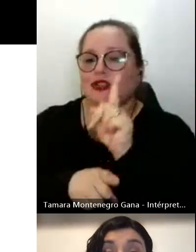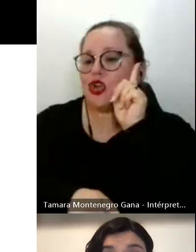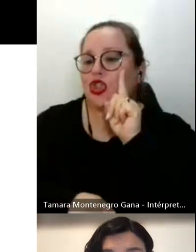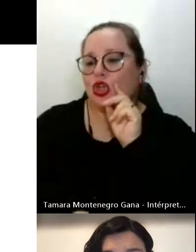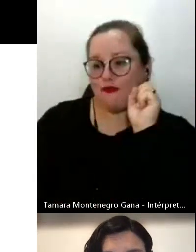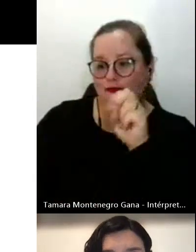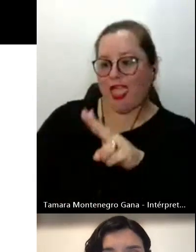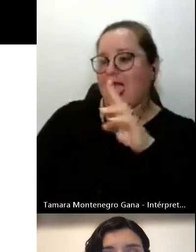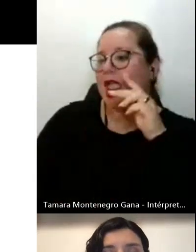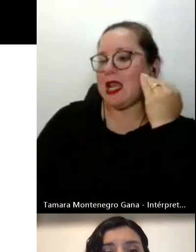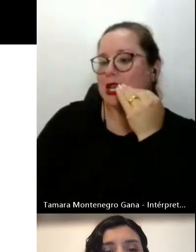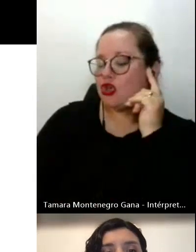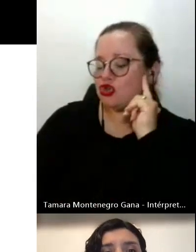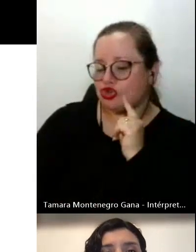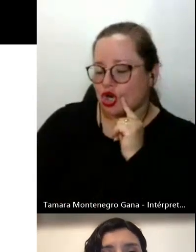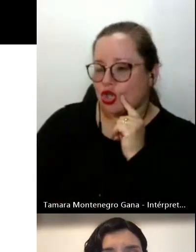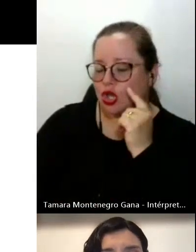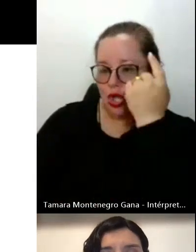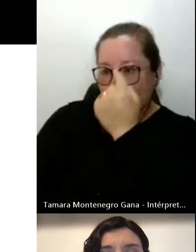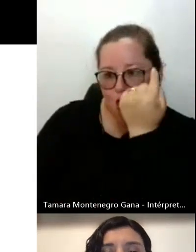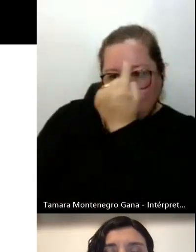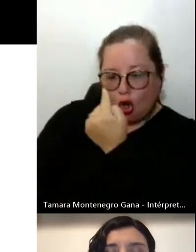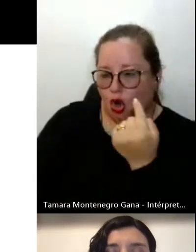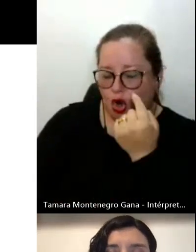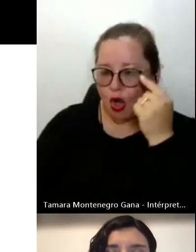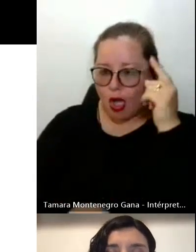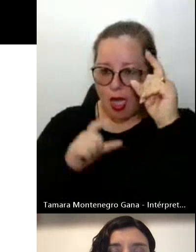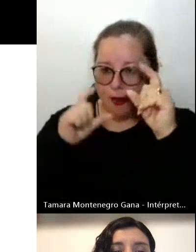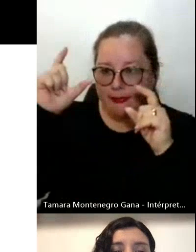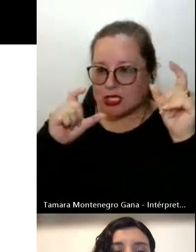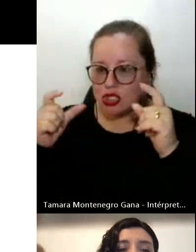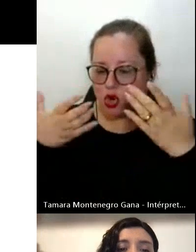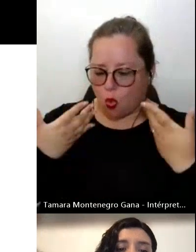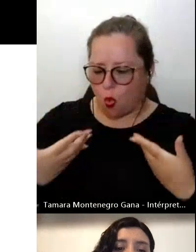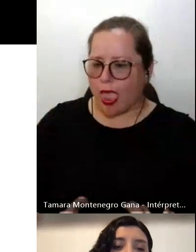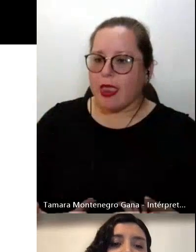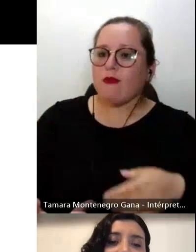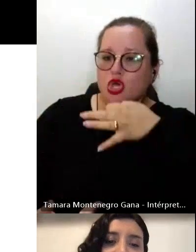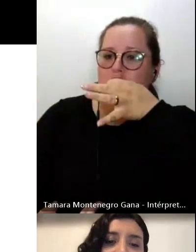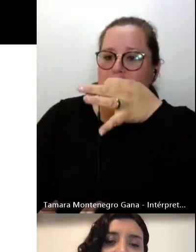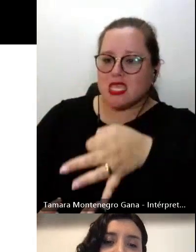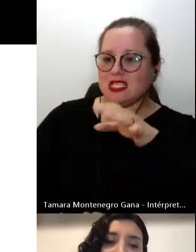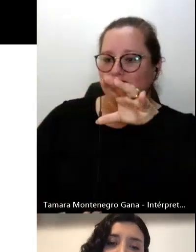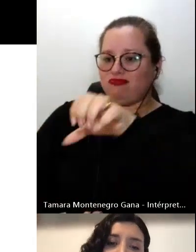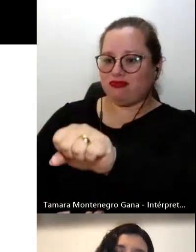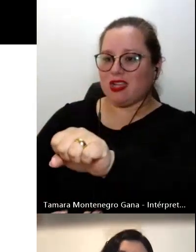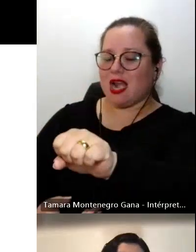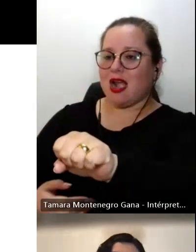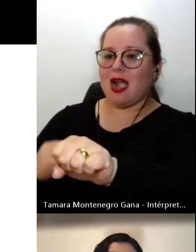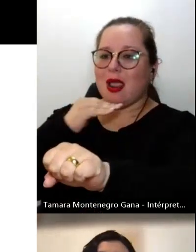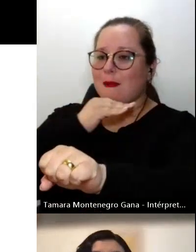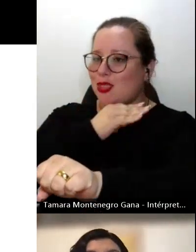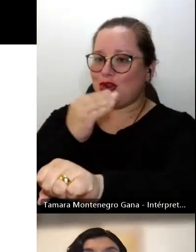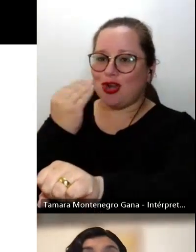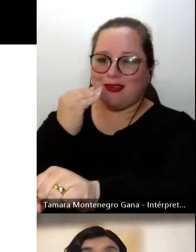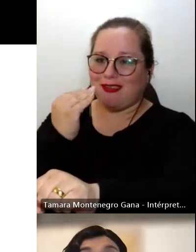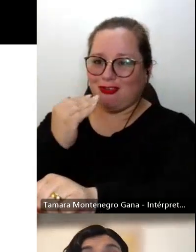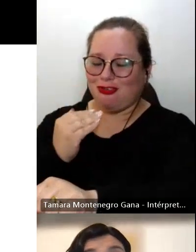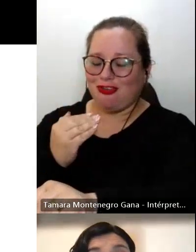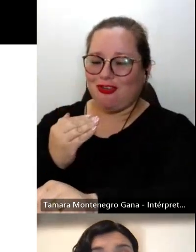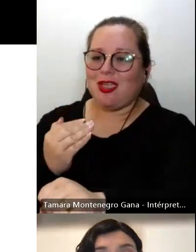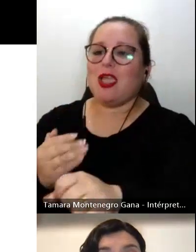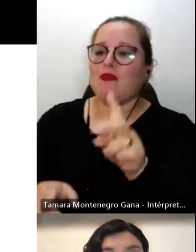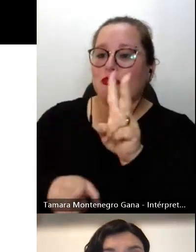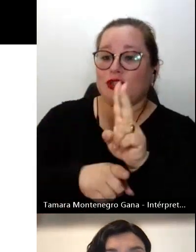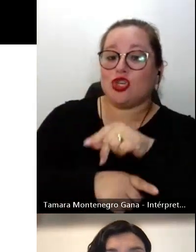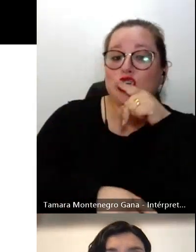y en sus ojos, su expresión y corporalidad logra capturar al niño. El profesor oyente puede ser